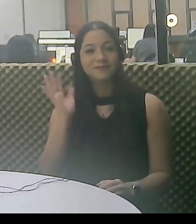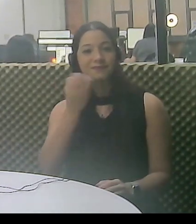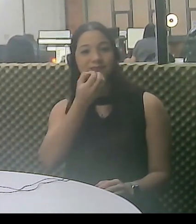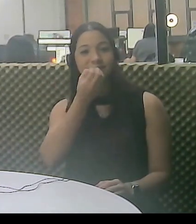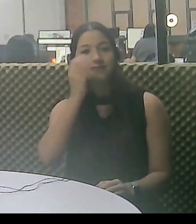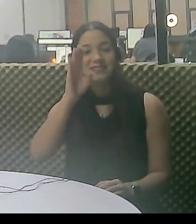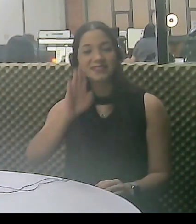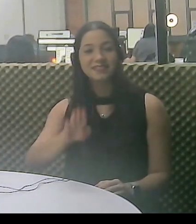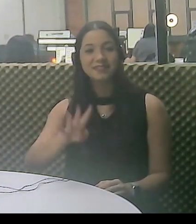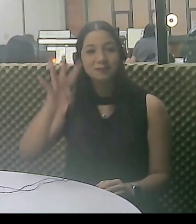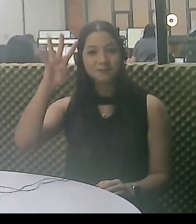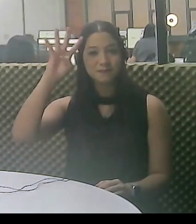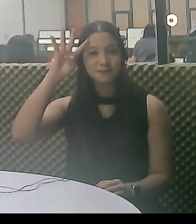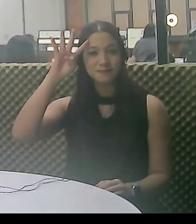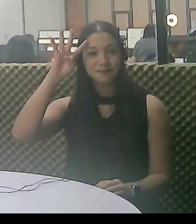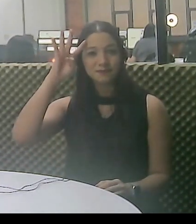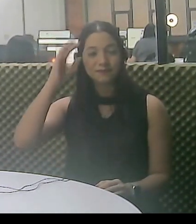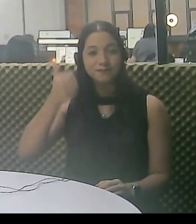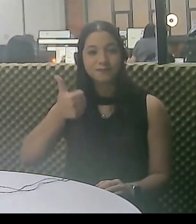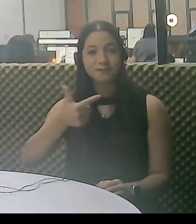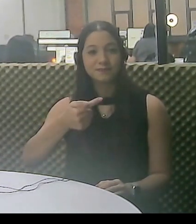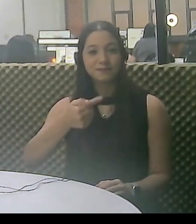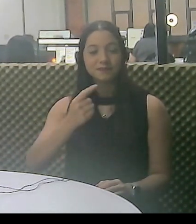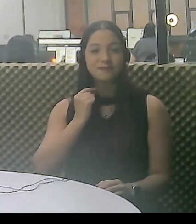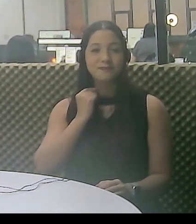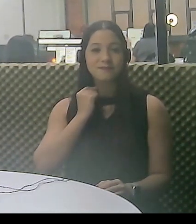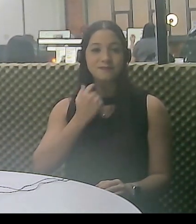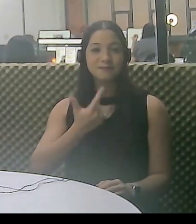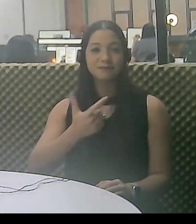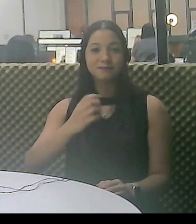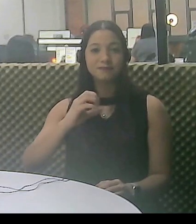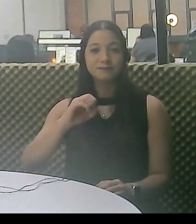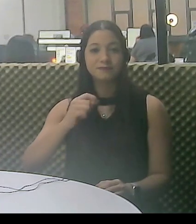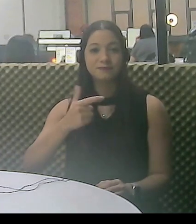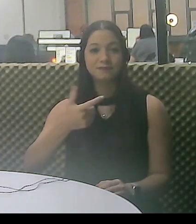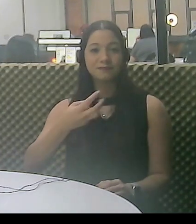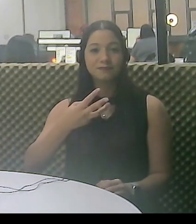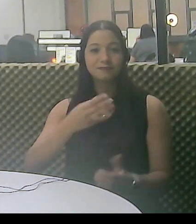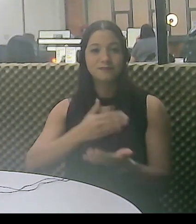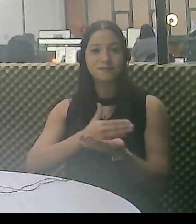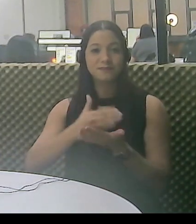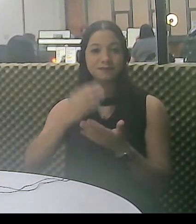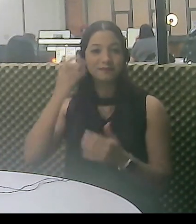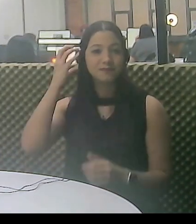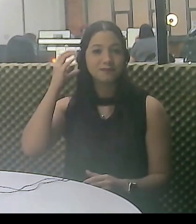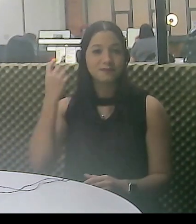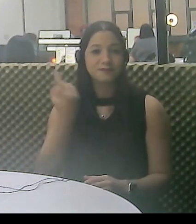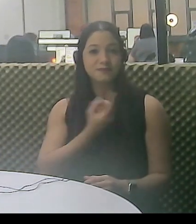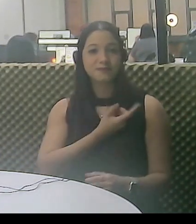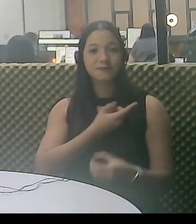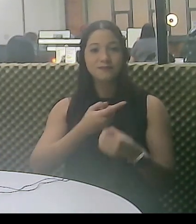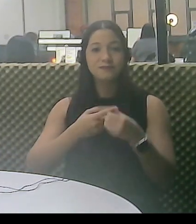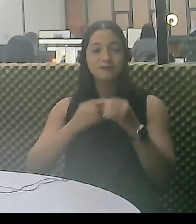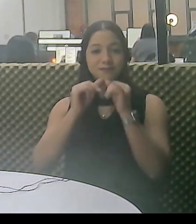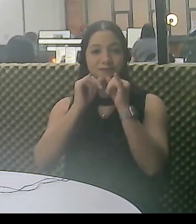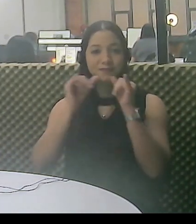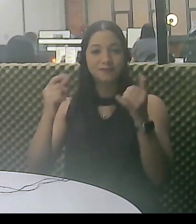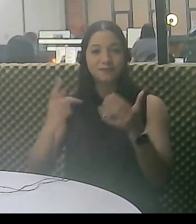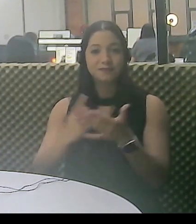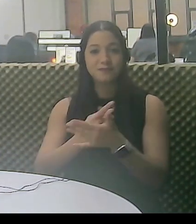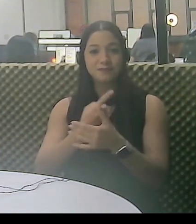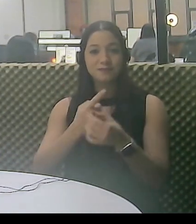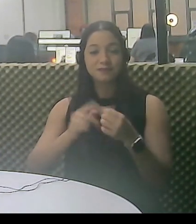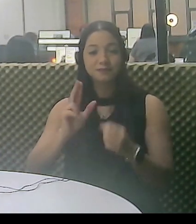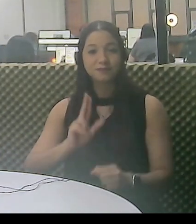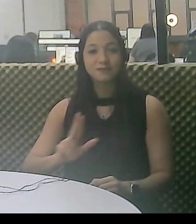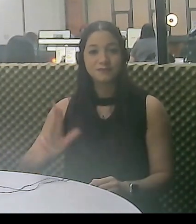Olá, boa tarde. Hoje é quarta-feira, dia 17 de maio de 2023. Está no ar a Rádio Nossa Cidade com um boletim de notícias sobre o que de